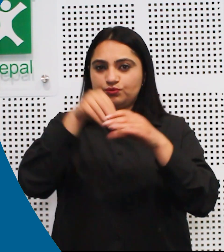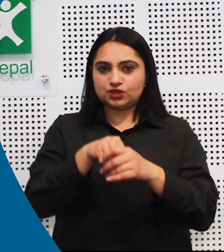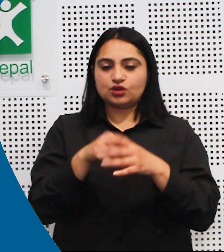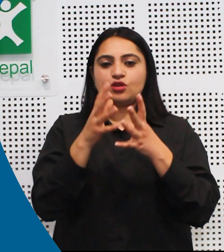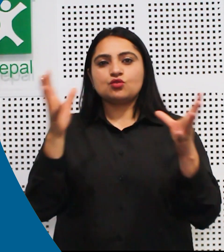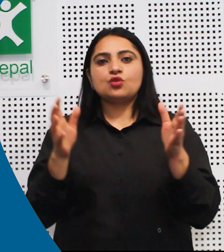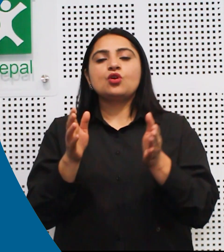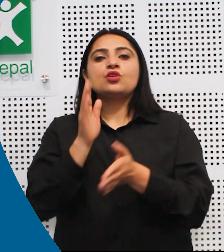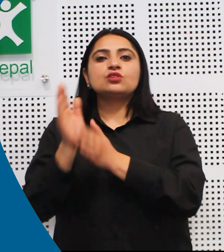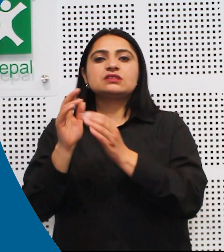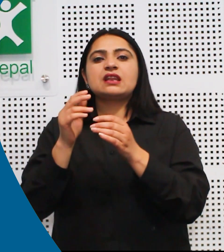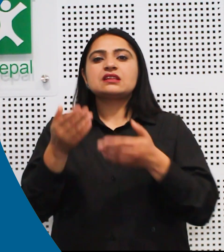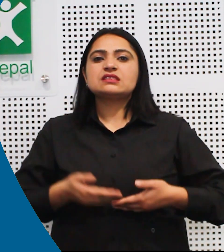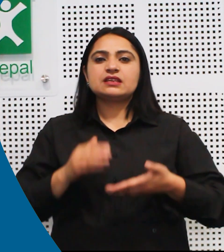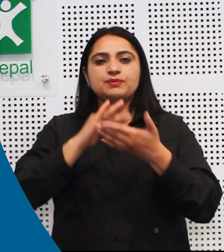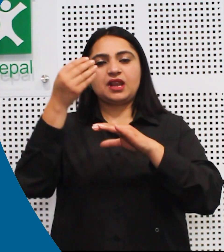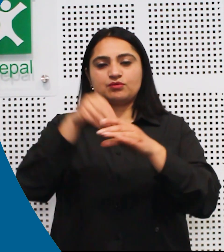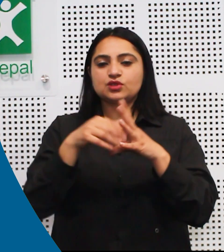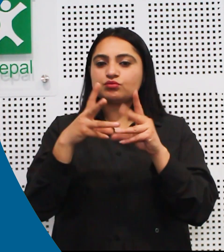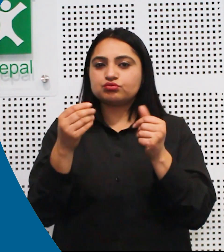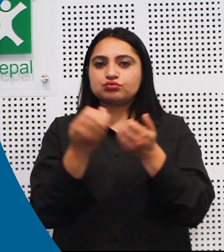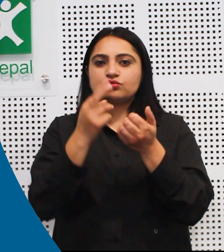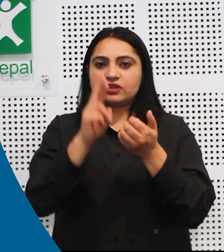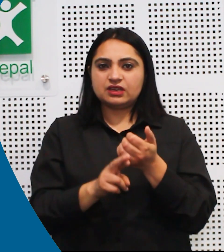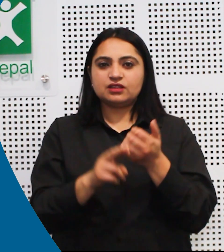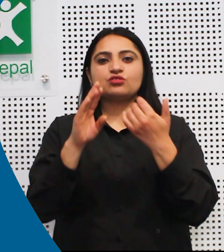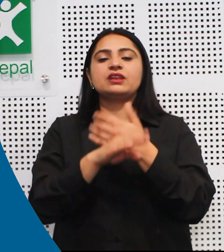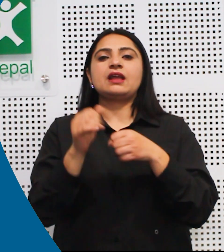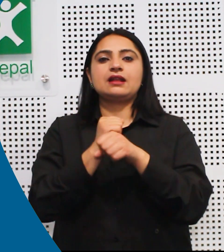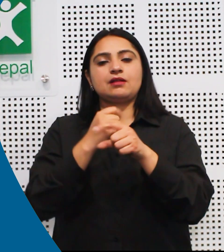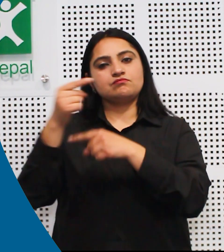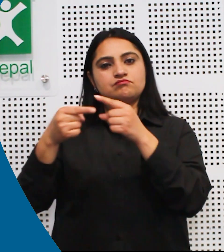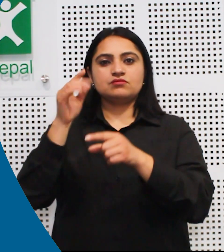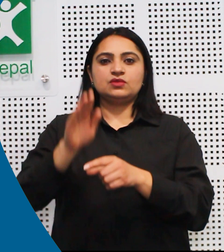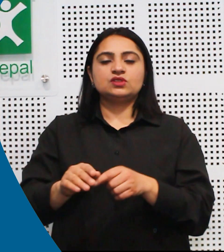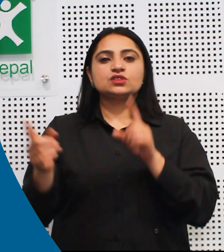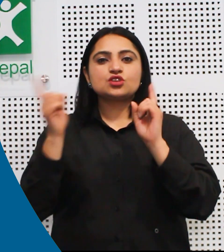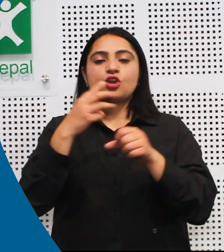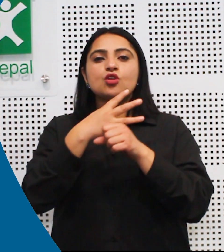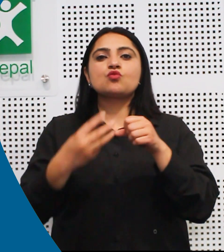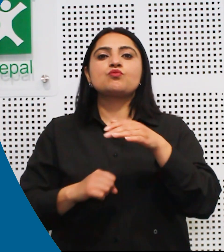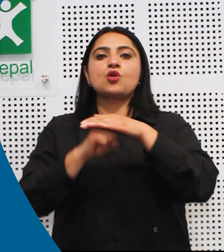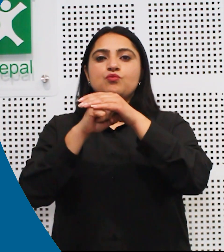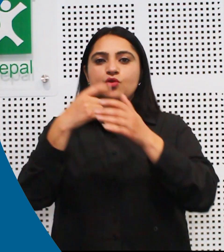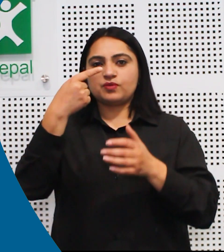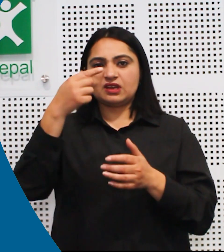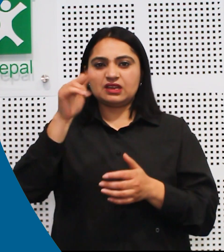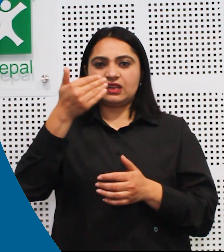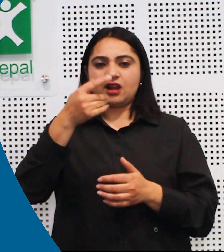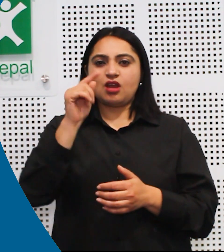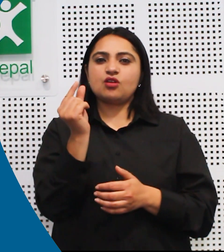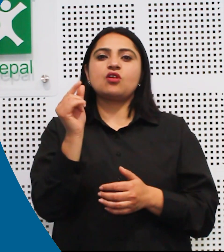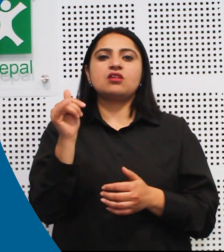जेठ महिनाभित्र सक्ने गरी काम भइरहेको बताउँदै नगर उपप्रमुख नीलकण्ठ खनाल